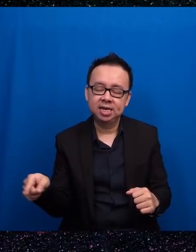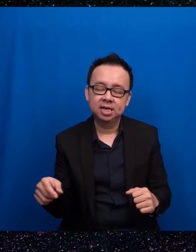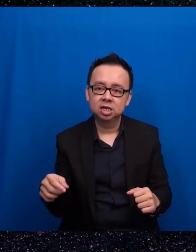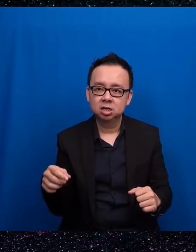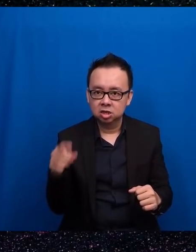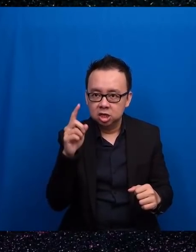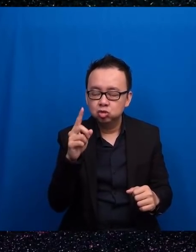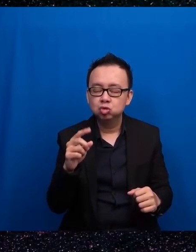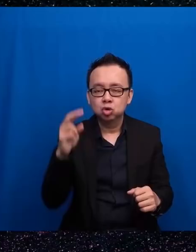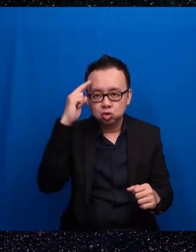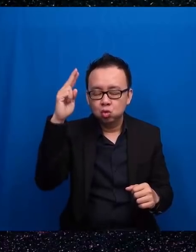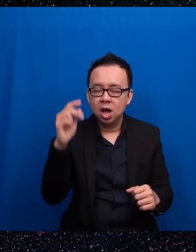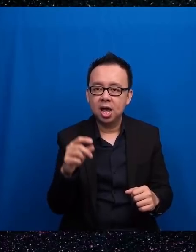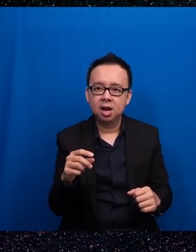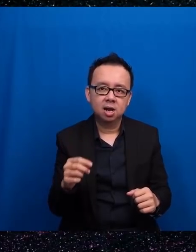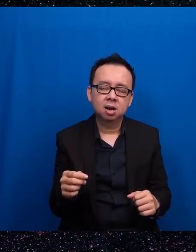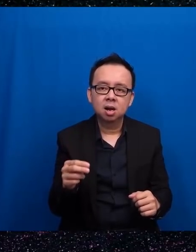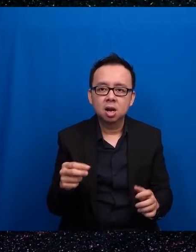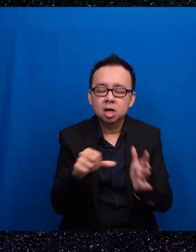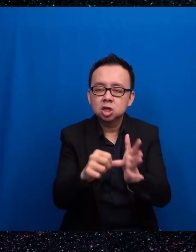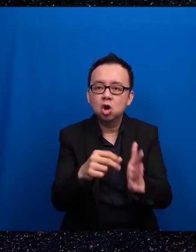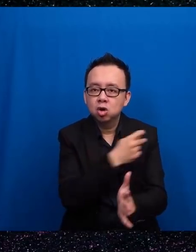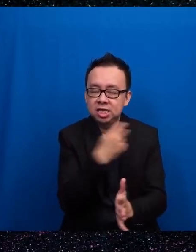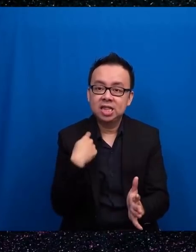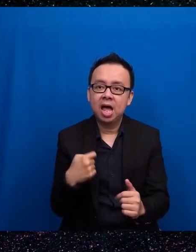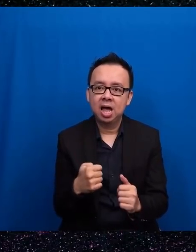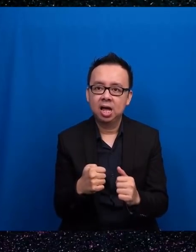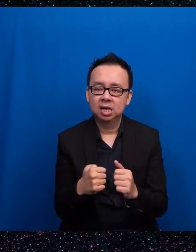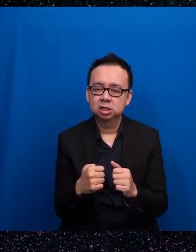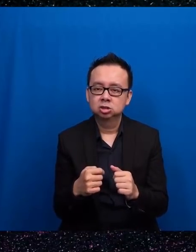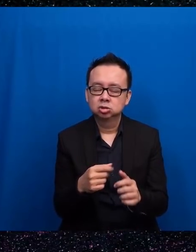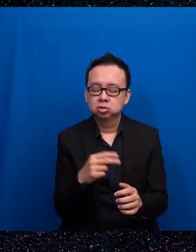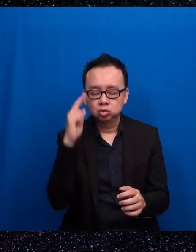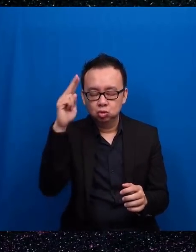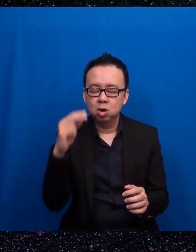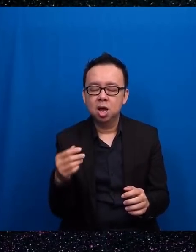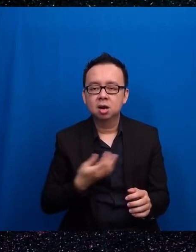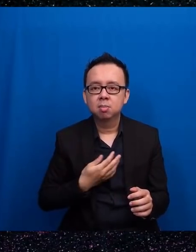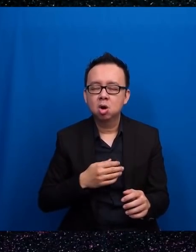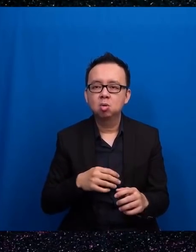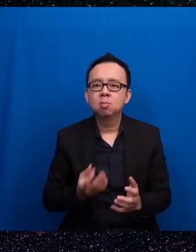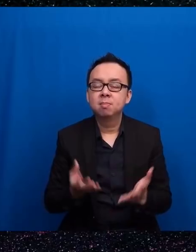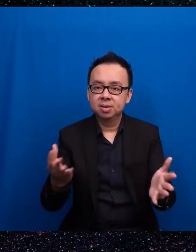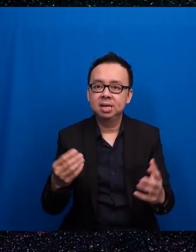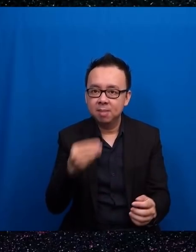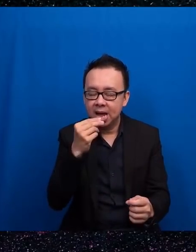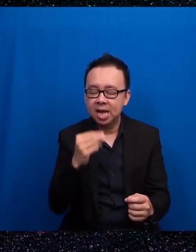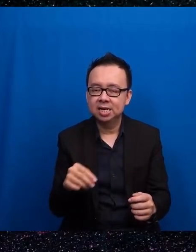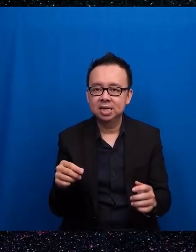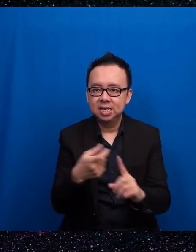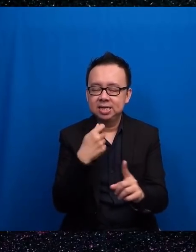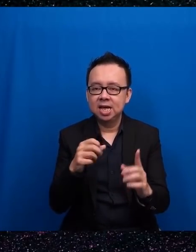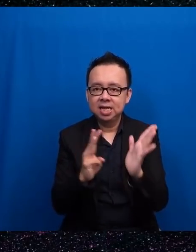kata Tuhan. Aku akan memberi engkau makan dari milik pusaka Yakub. Berkat leluhur akan kuturunkan